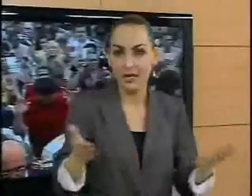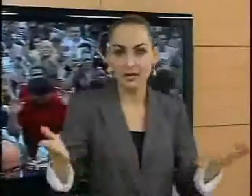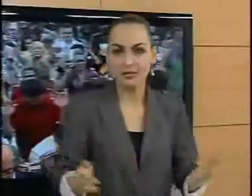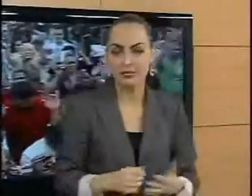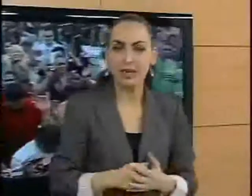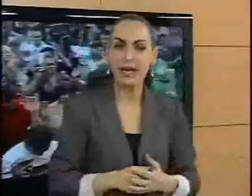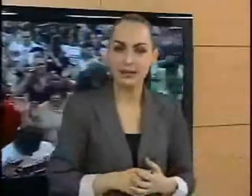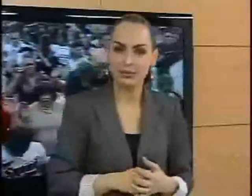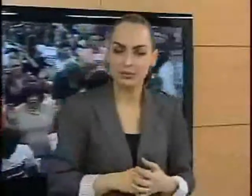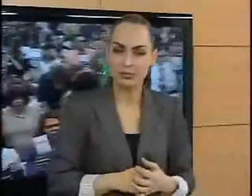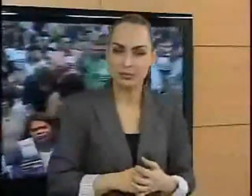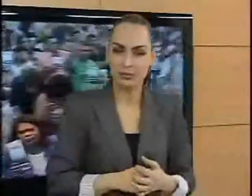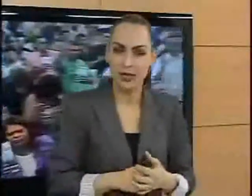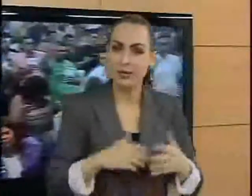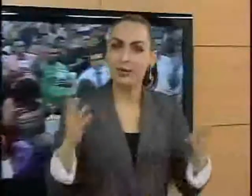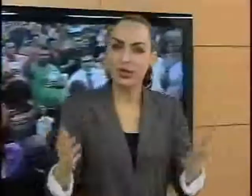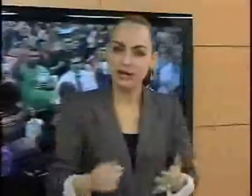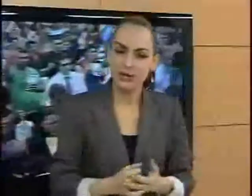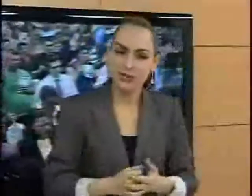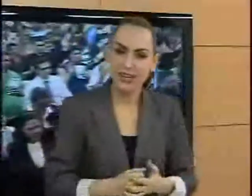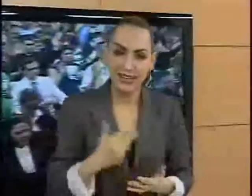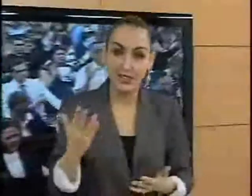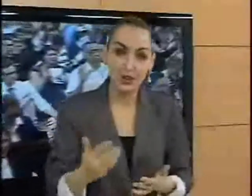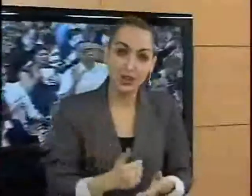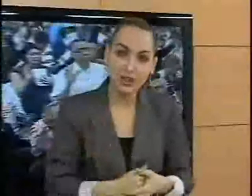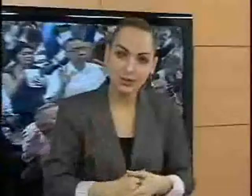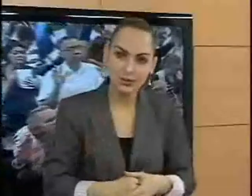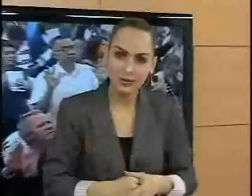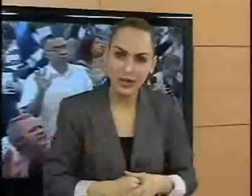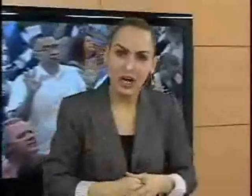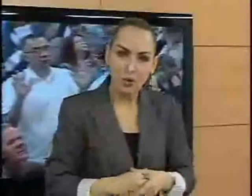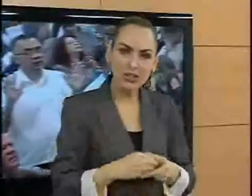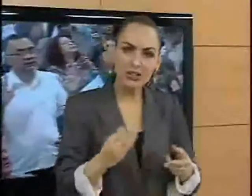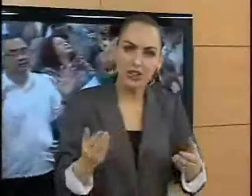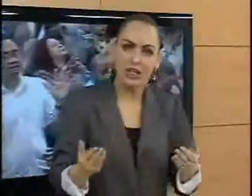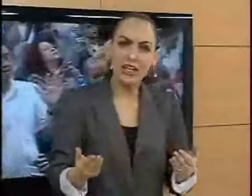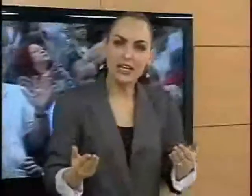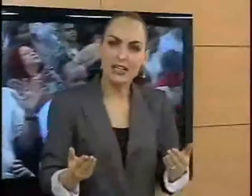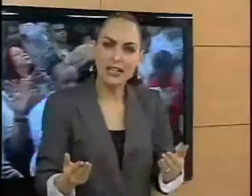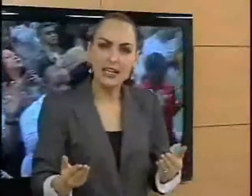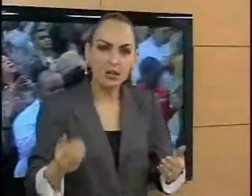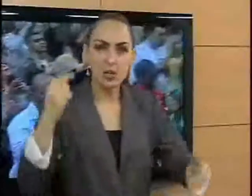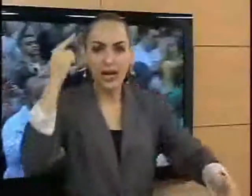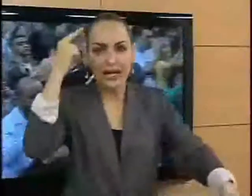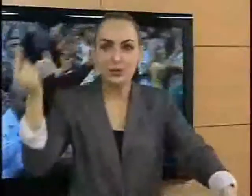Aí pararam. Abandonaram a fé, desistiram. Quantas que encucaram com